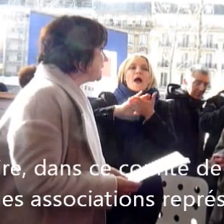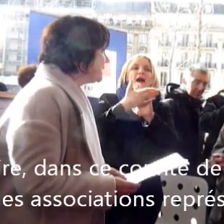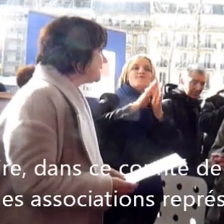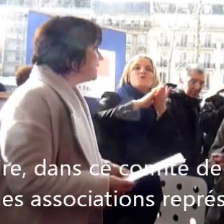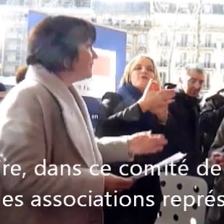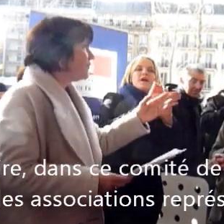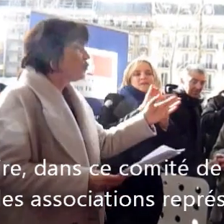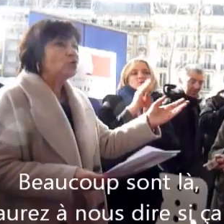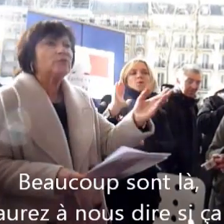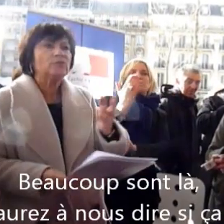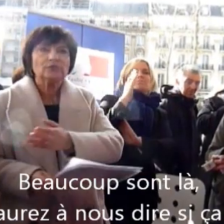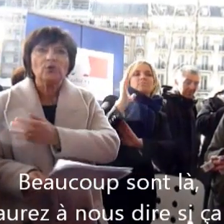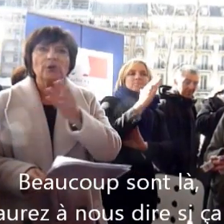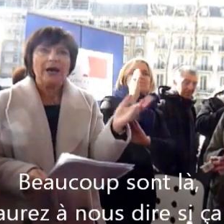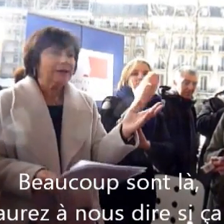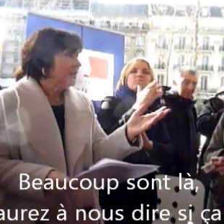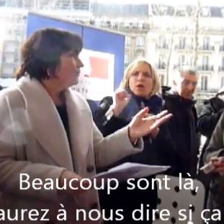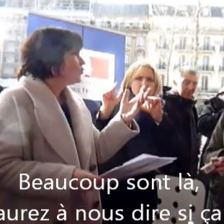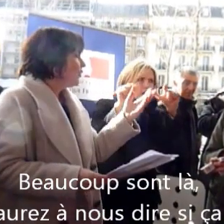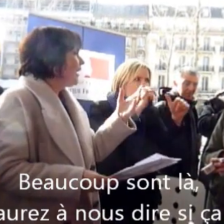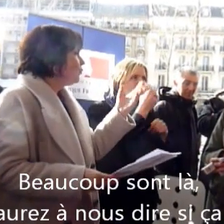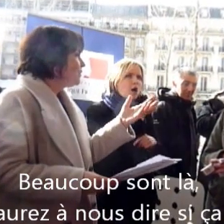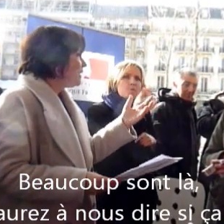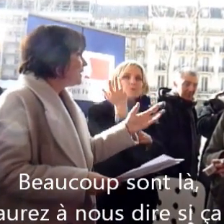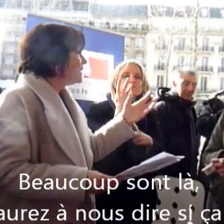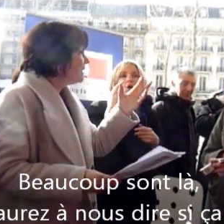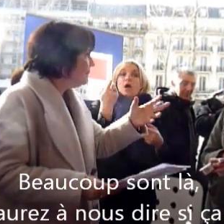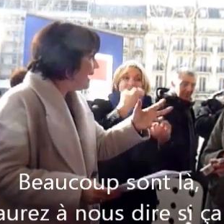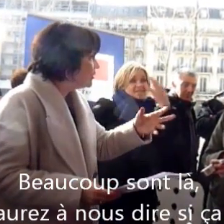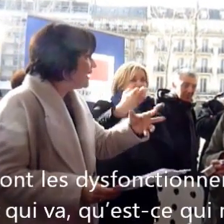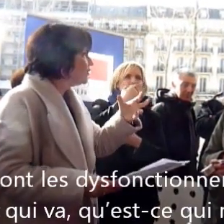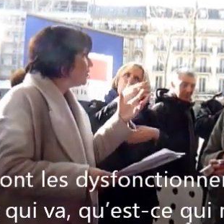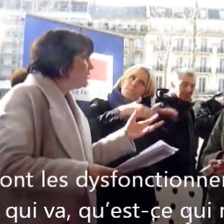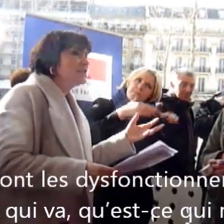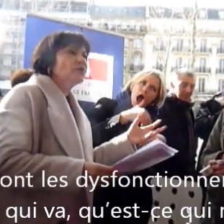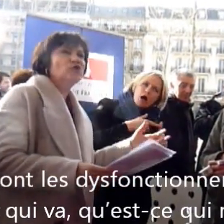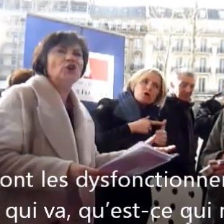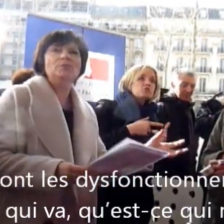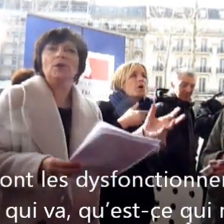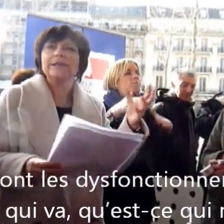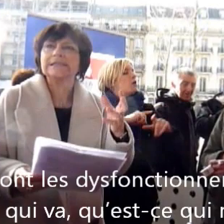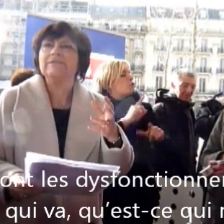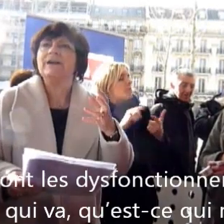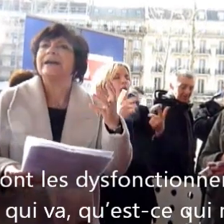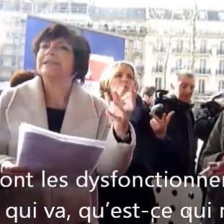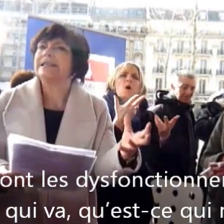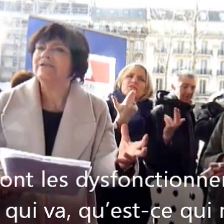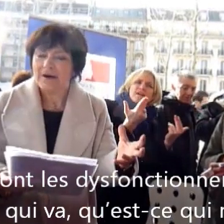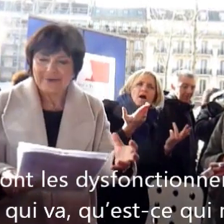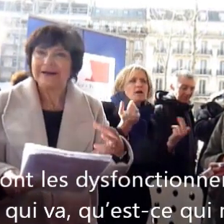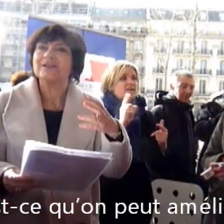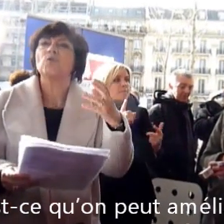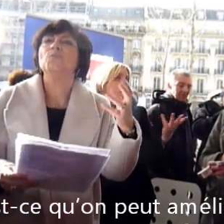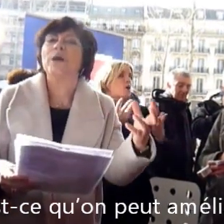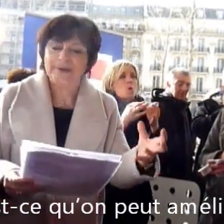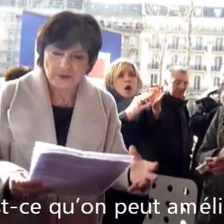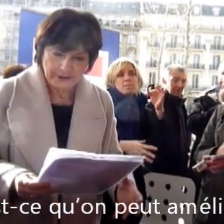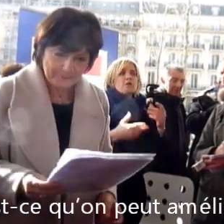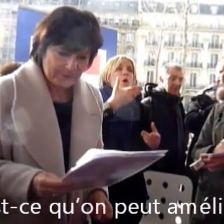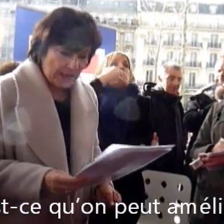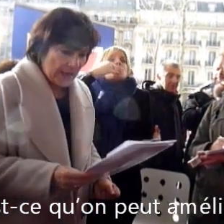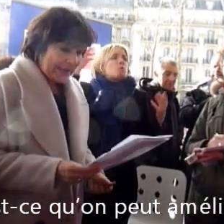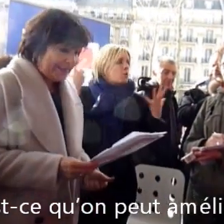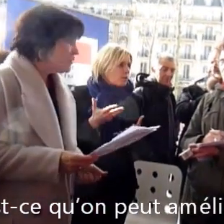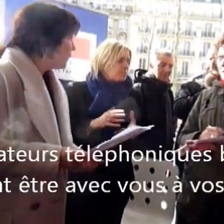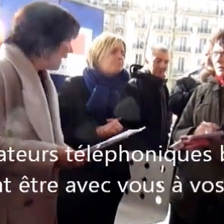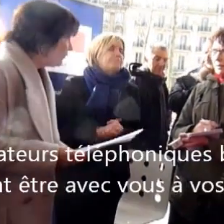associations représentatives, et beaucoup sont là. Vous aurez à nous dire si ça marche, quels sont les dysfonctionnements, qu'est-ce qui va, qu'est-ce qui ne va pas, qu'est-ce qu'on peut